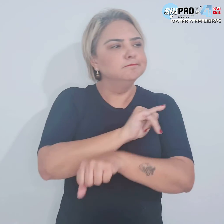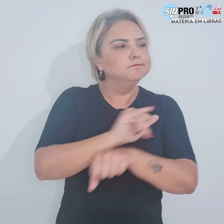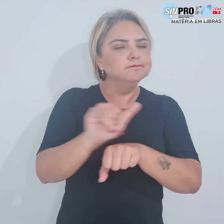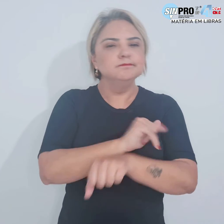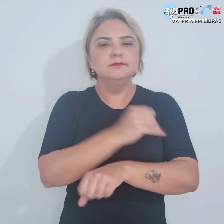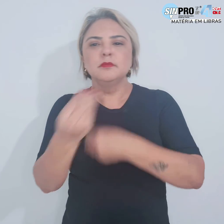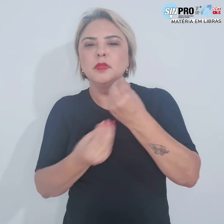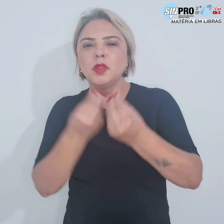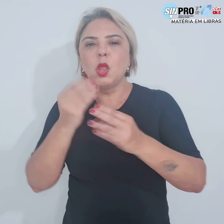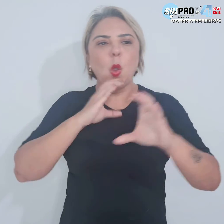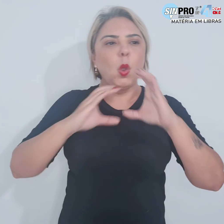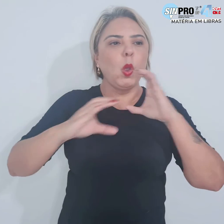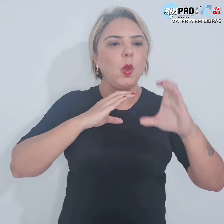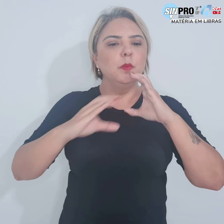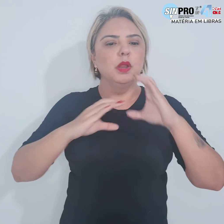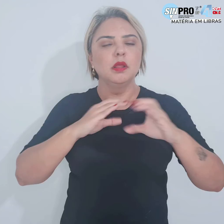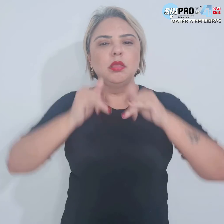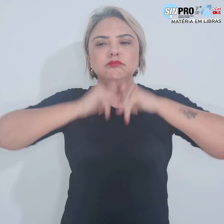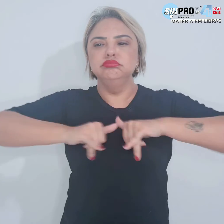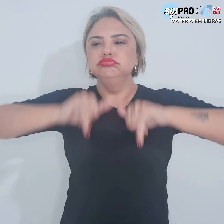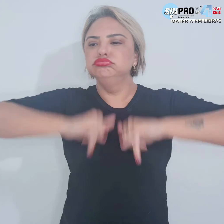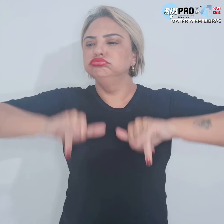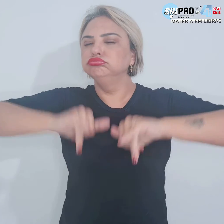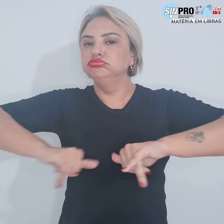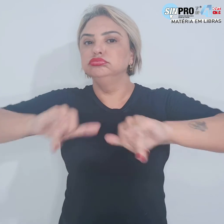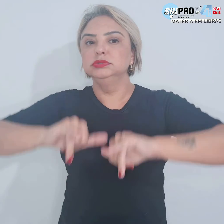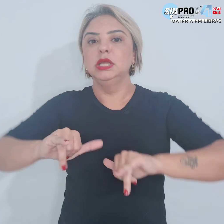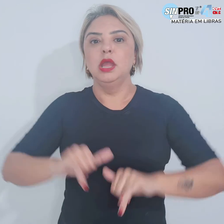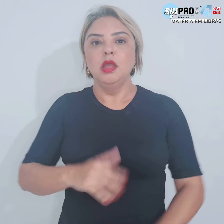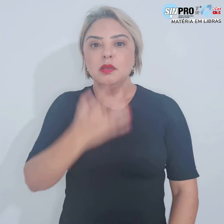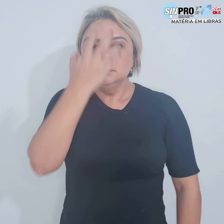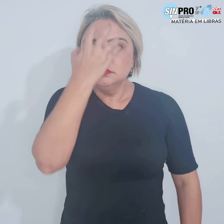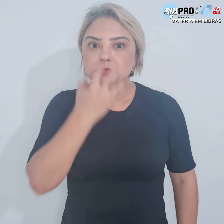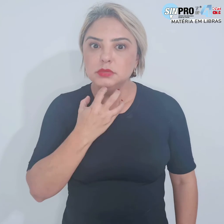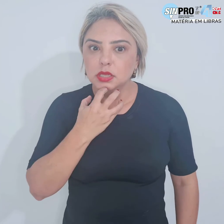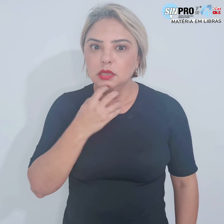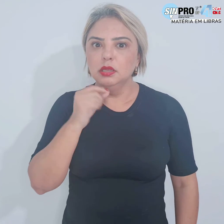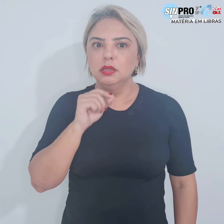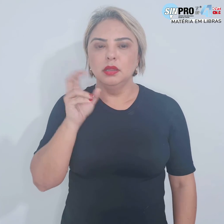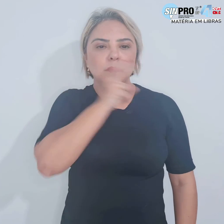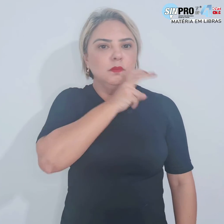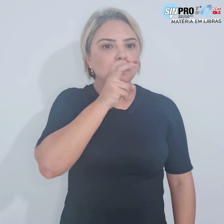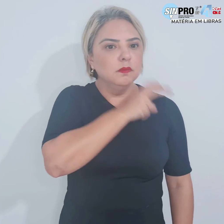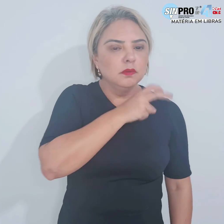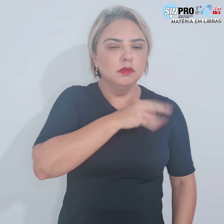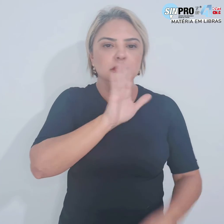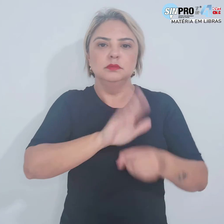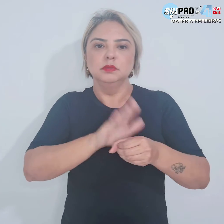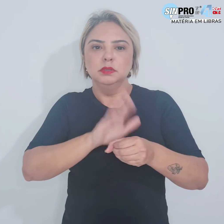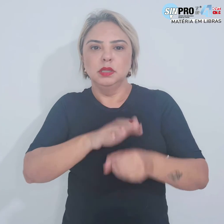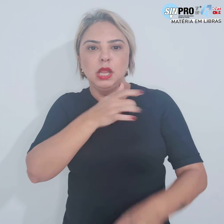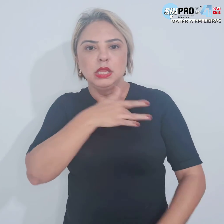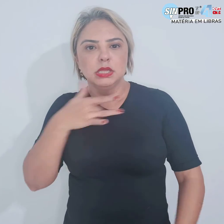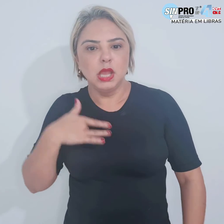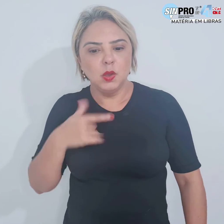a estratégia de comunicação e divulgação sobre a gravidade da emergência sanitária